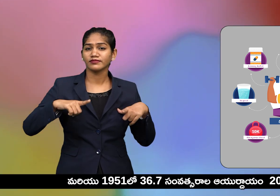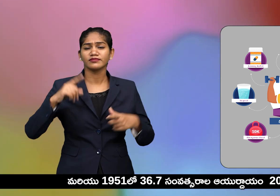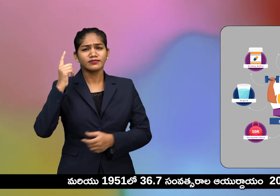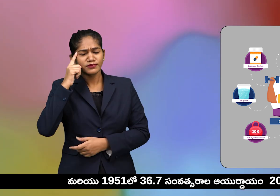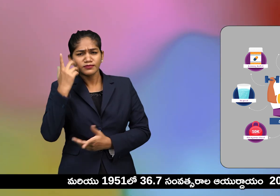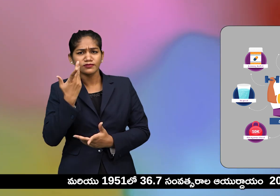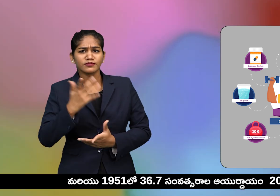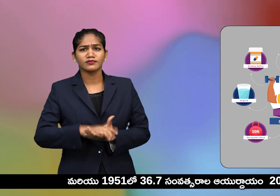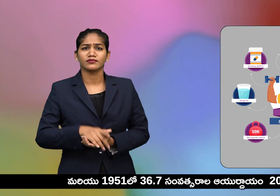1951లో